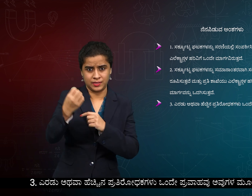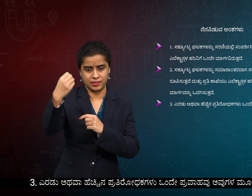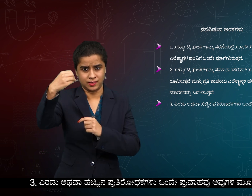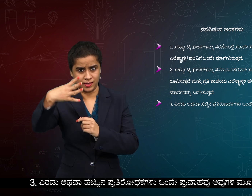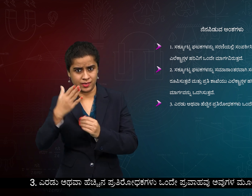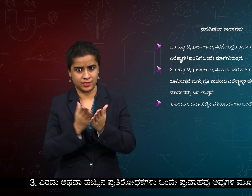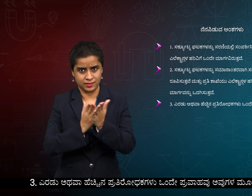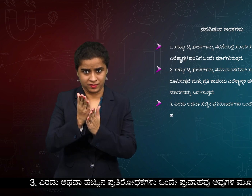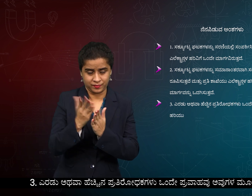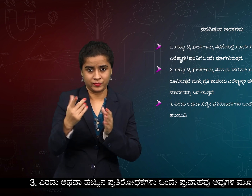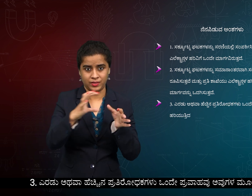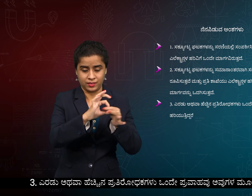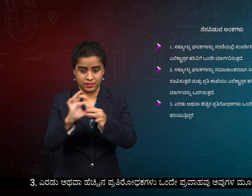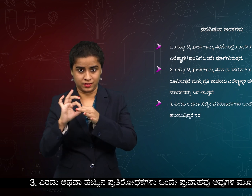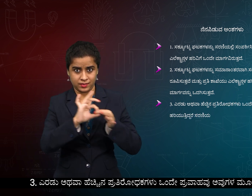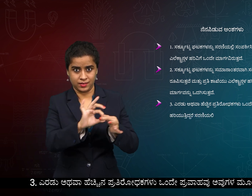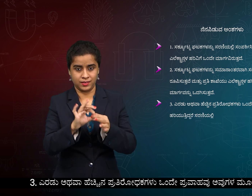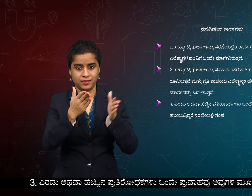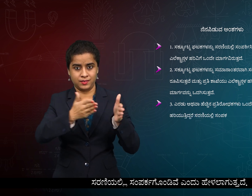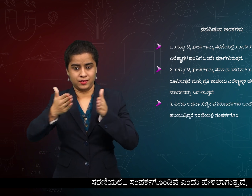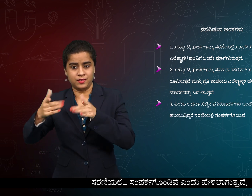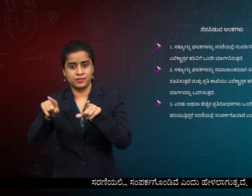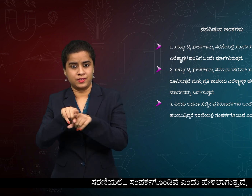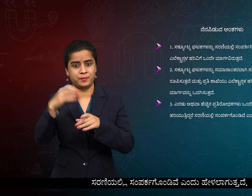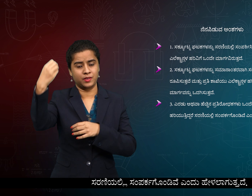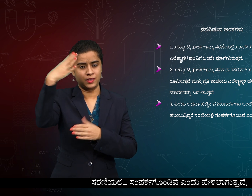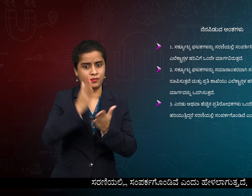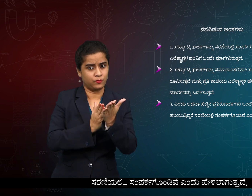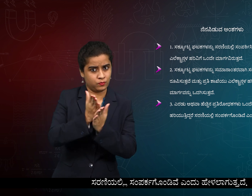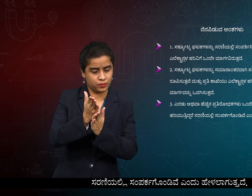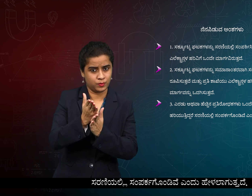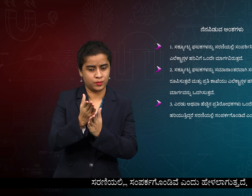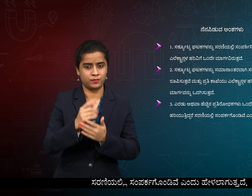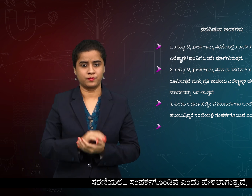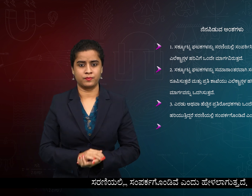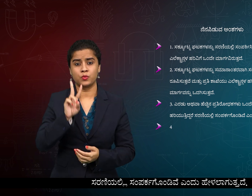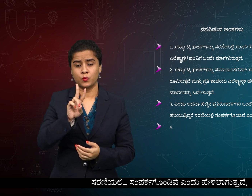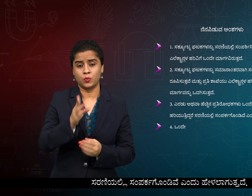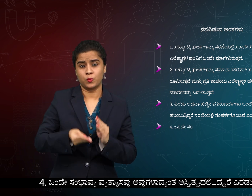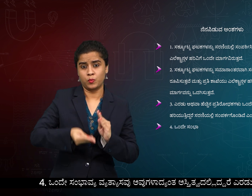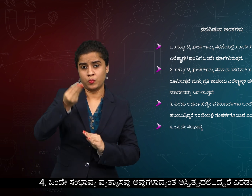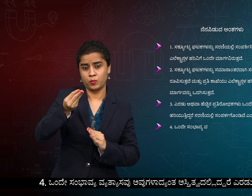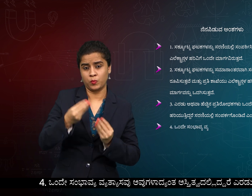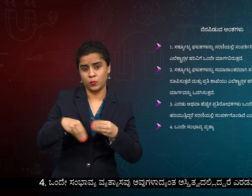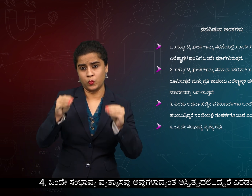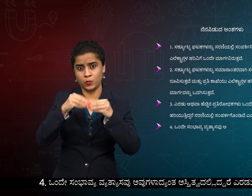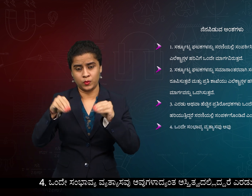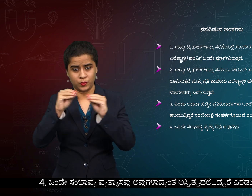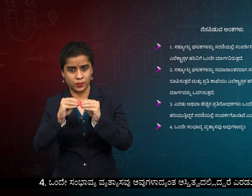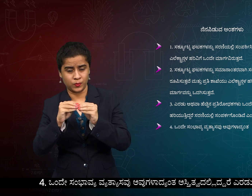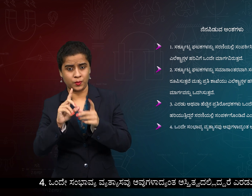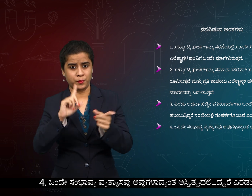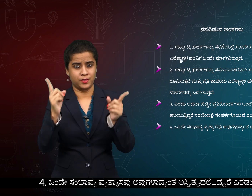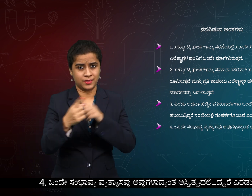ಒಂದೇ ಪ್ರವಾಹವು ಅವುಗಳ ಮೂಲಕ ಹರಿಯುತ್ತಿದ್ದರೆ ಸರಣಿಯಲ್ಲಿ ಸಂಪರ್ಕಗೊಂಡಿವೆ ಎಂದು ಹೇಳಲಾಗುತ್ತದೆ. 4.